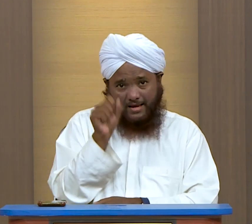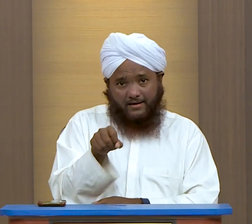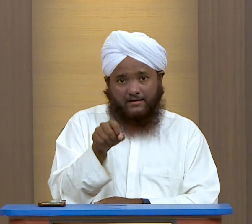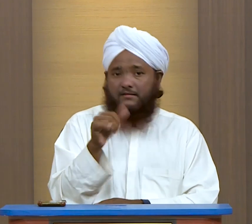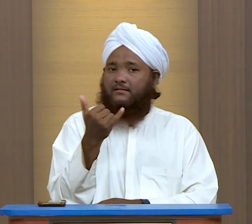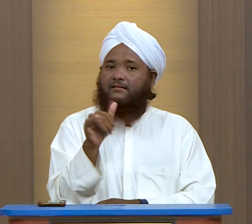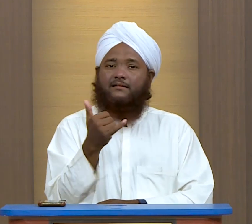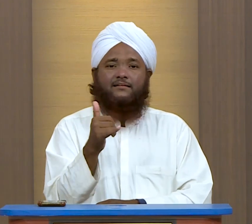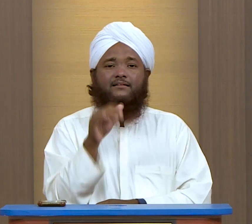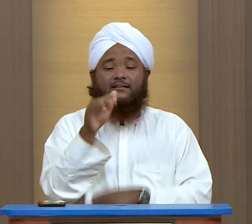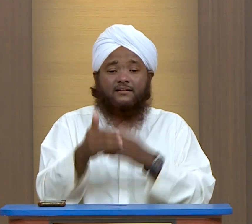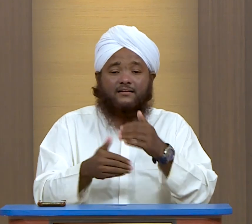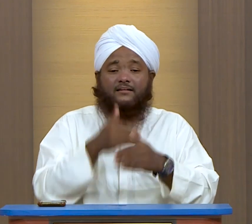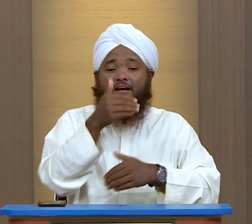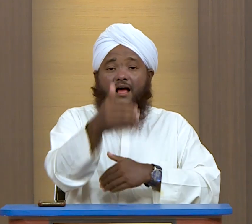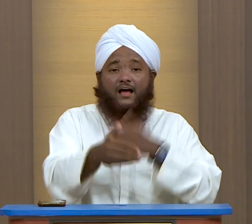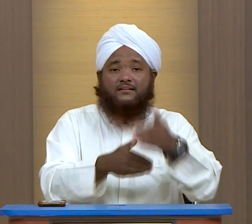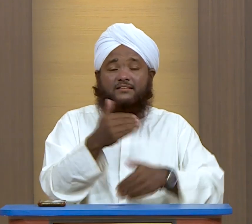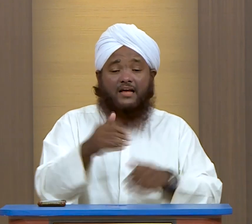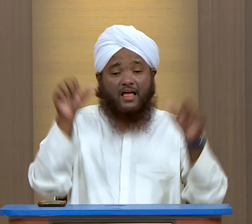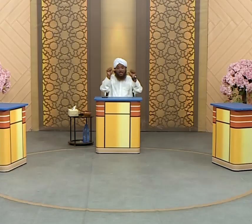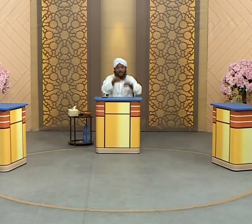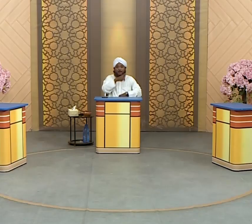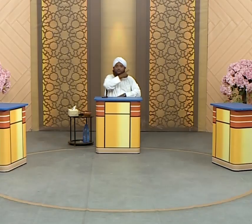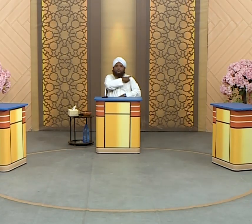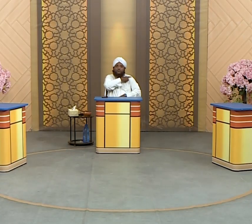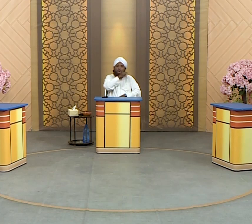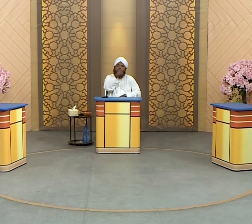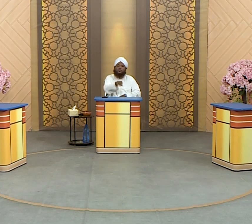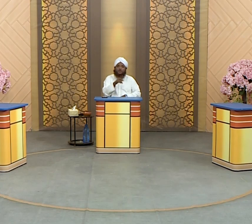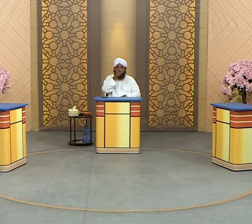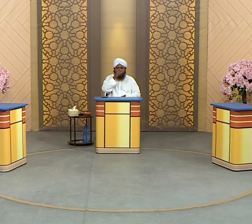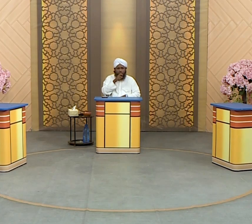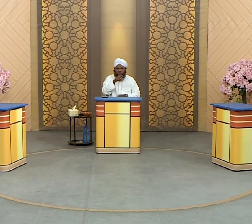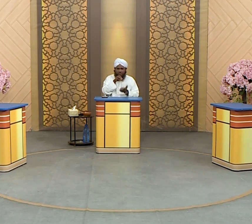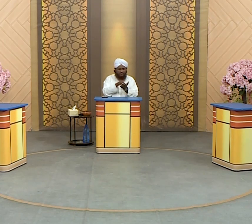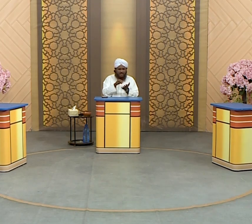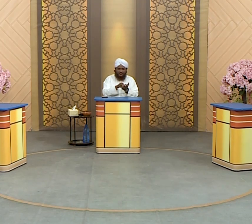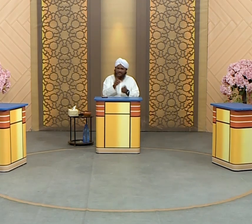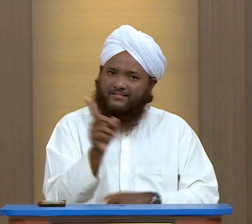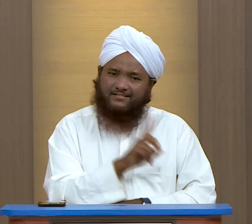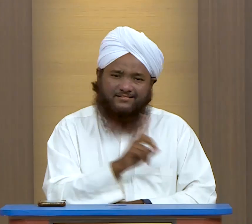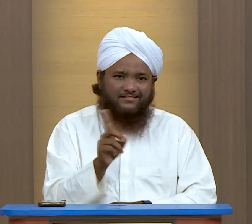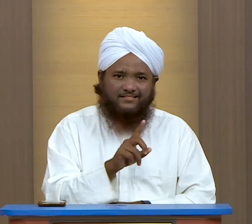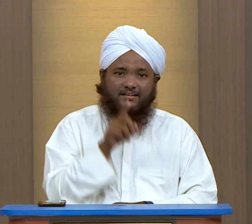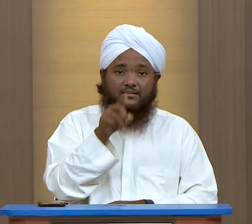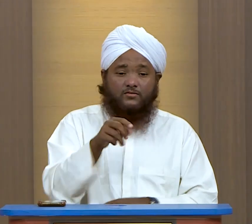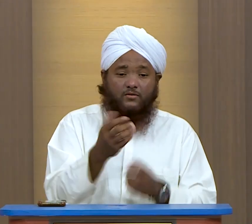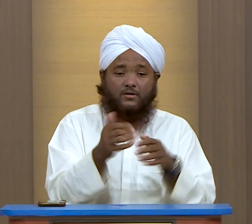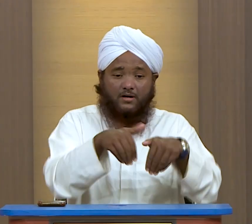مگر انجام بالآخر برا ہی ہوتا ہے۔ اگر دنیا میں برا نتیجہ سامنے نہ بھی آئے تب بھی قبر و آخرت میں اس کے